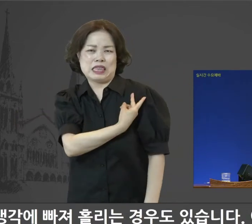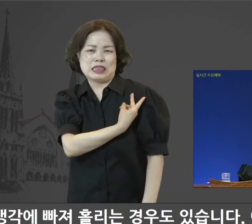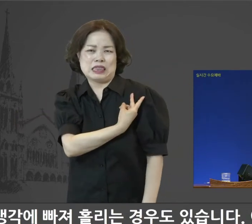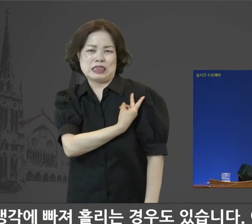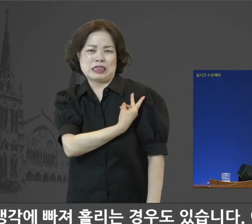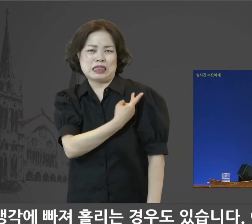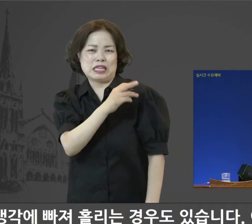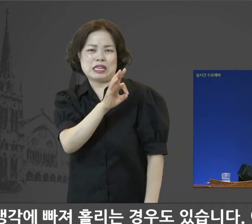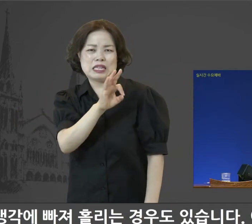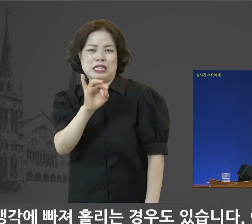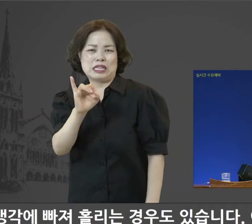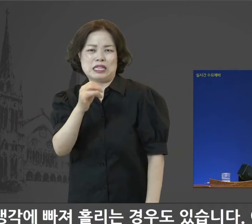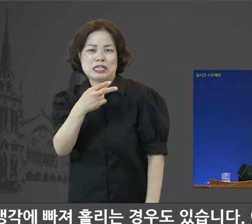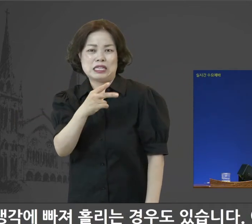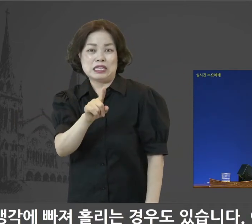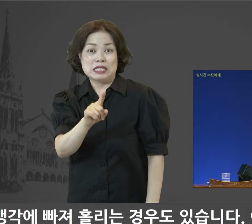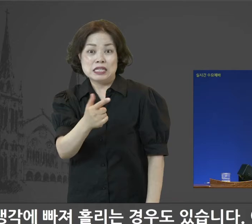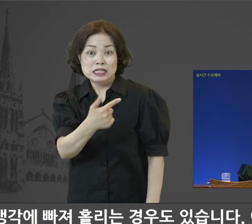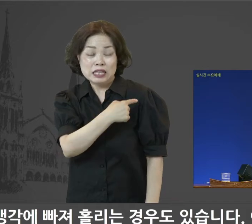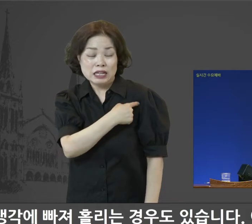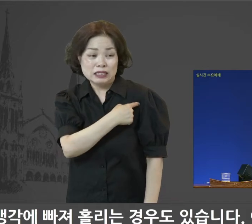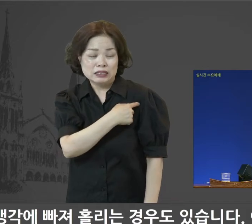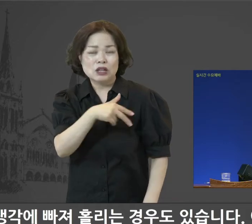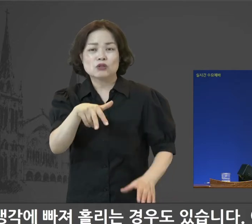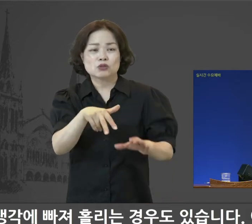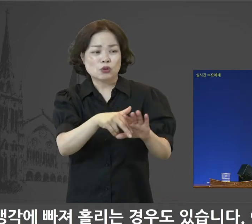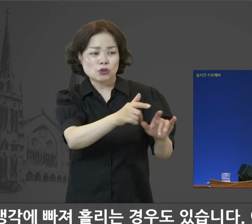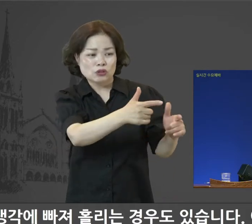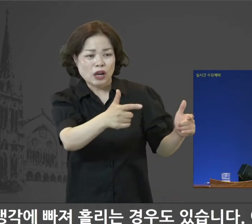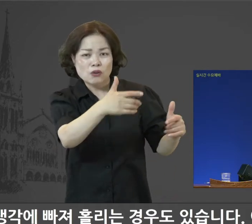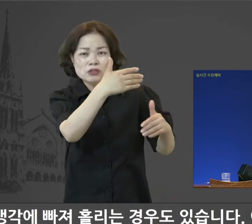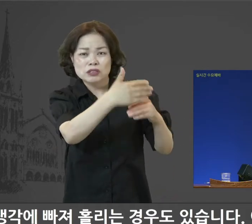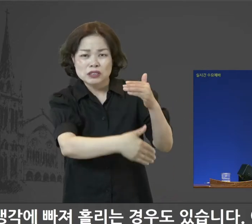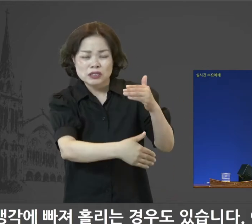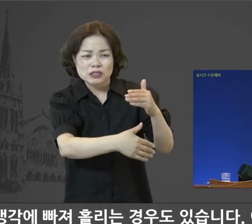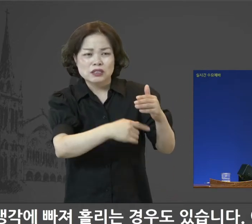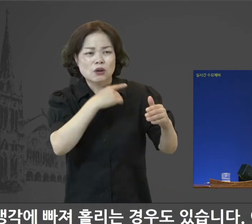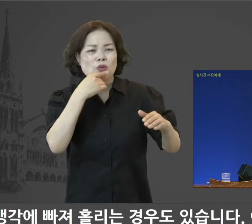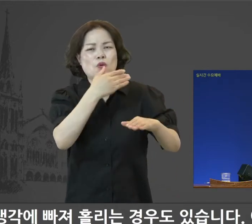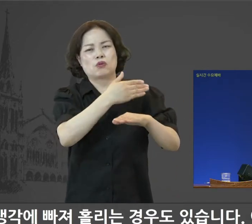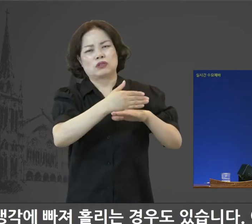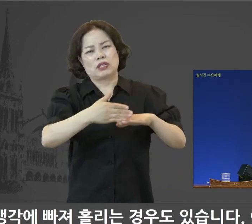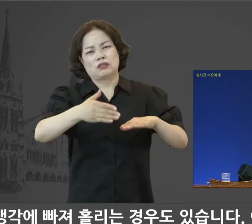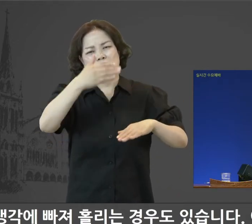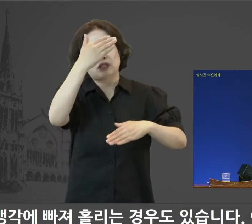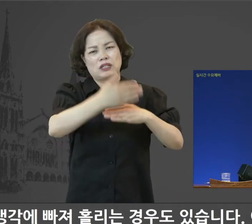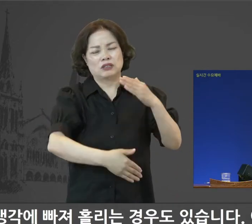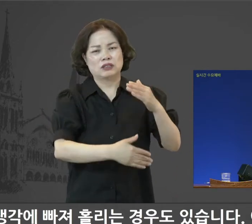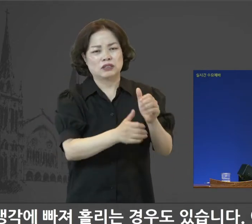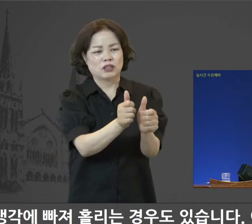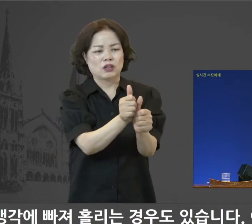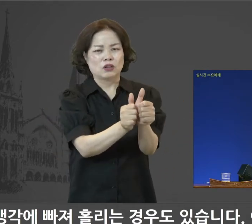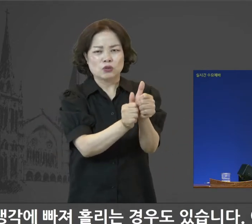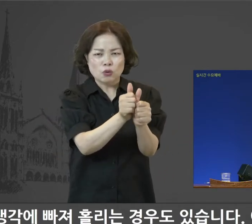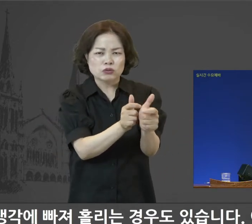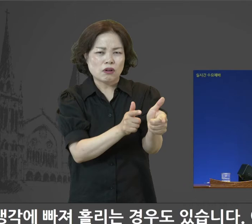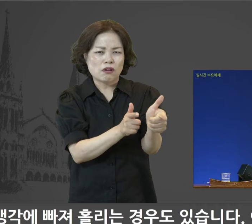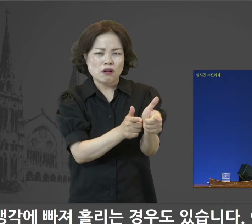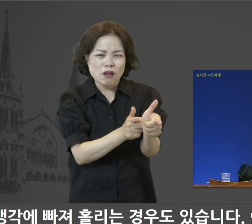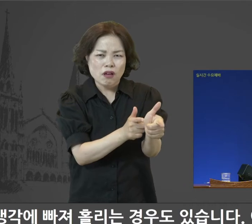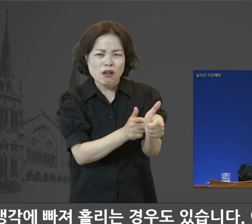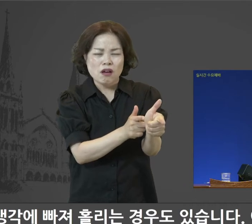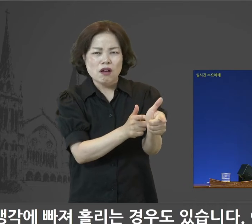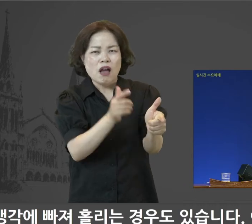그렇죠. 종교다원주의도 그렇죠. 공산주의 가르침도 그렇고 동성애도 그렇고